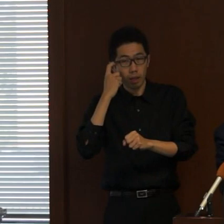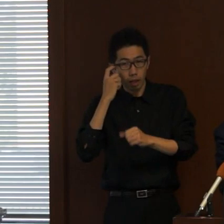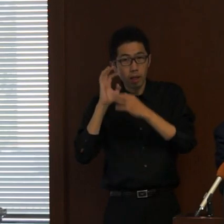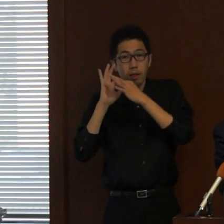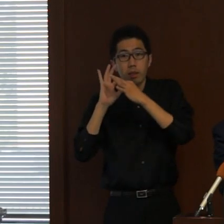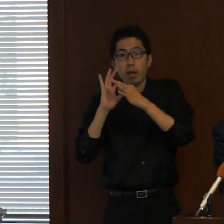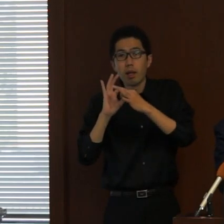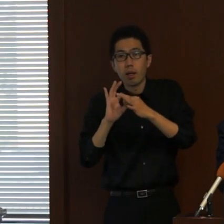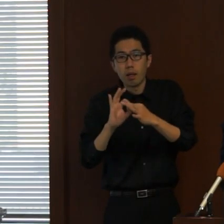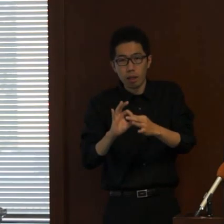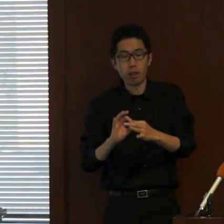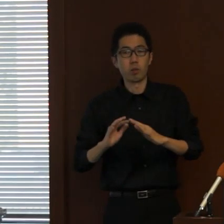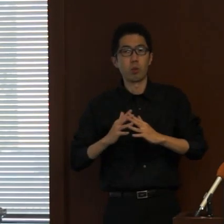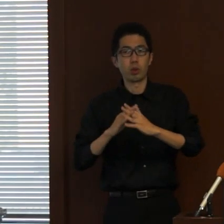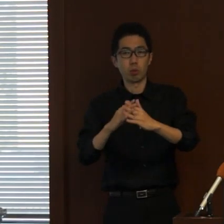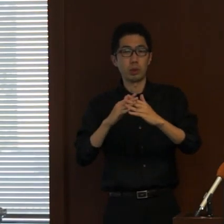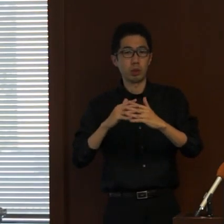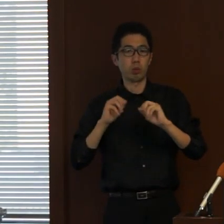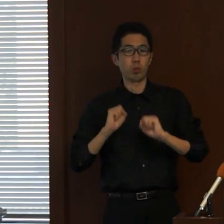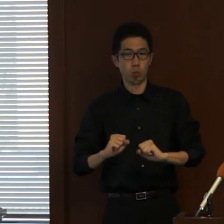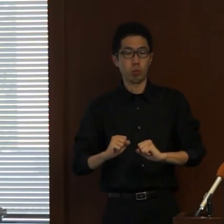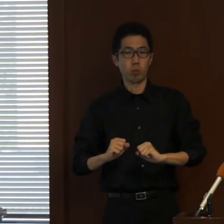費用もこの中に実は入っているので、